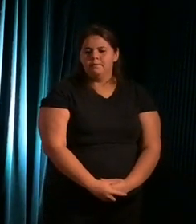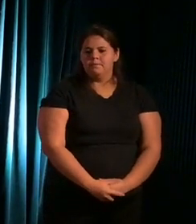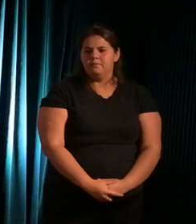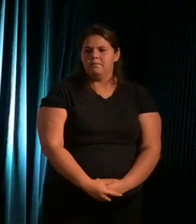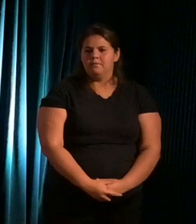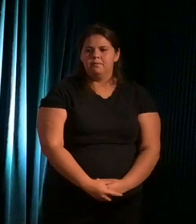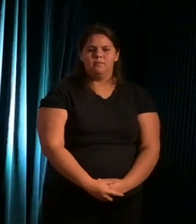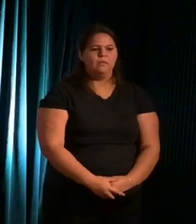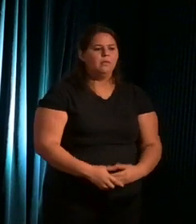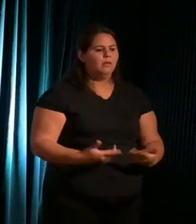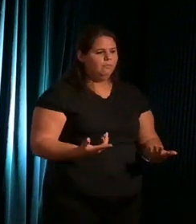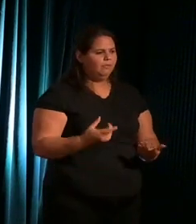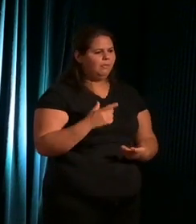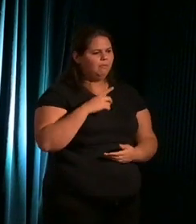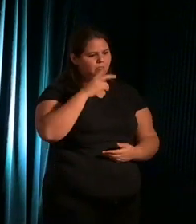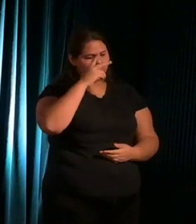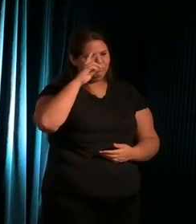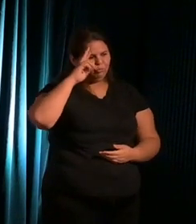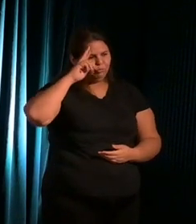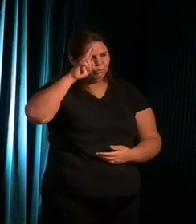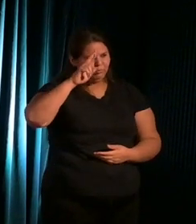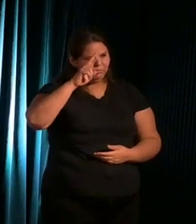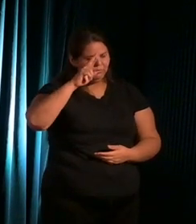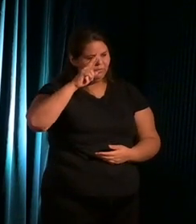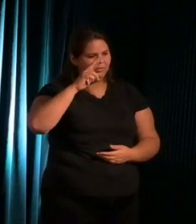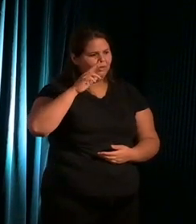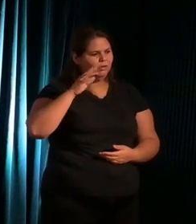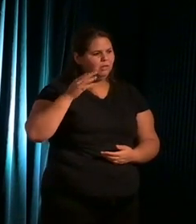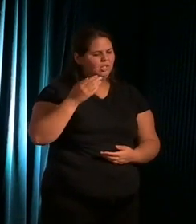Tem os meus diretores também, né, que constroem